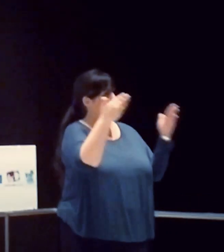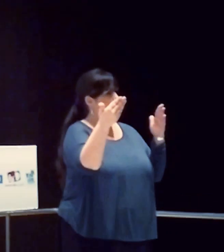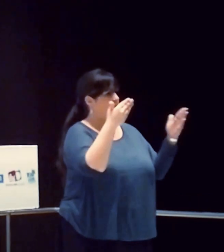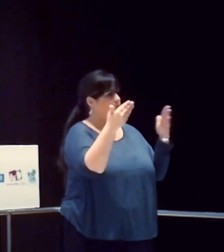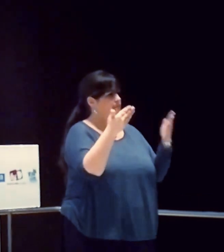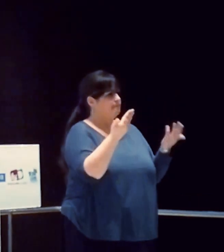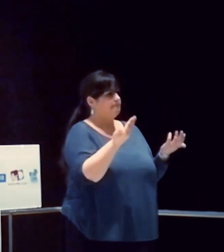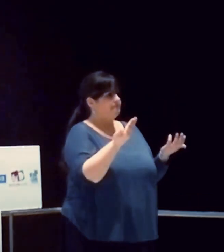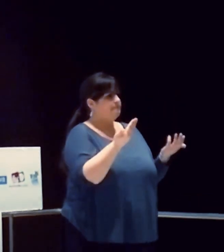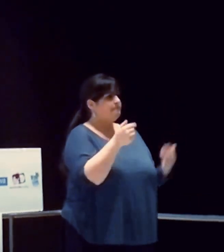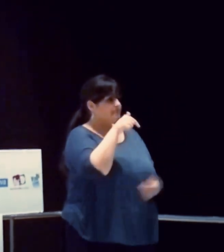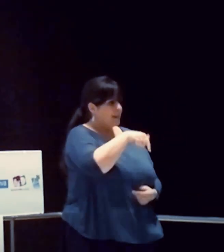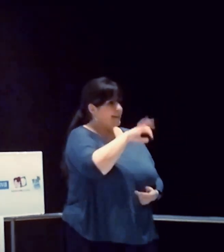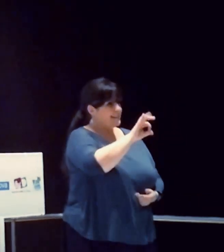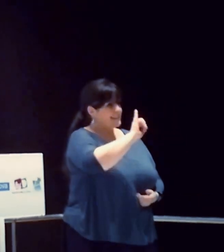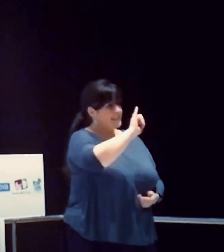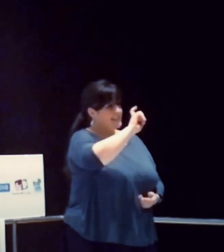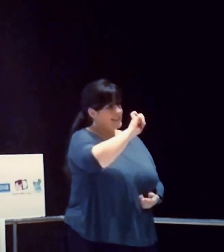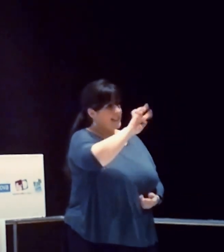Siriza,